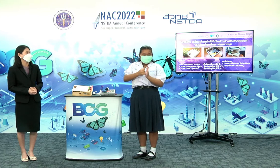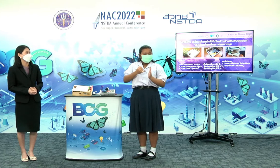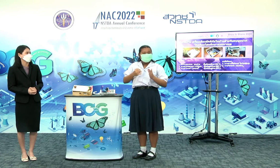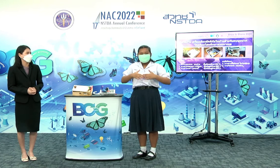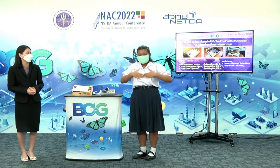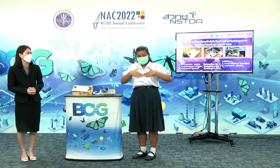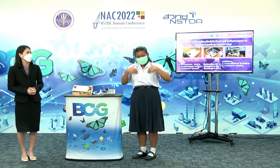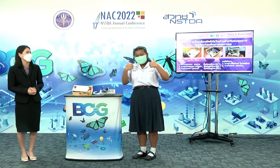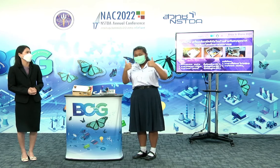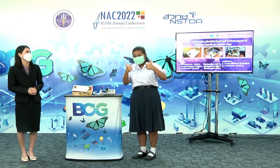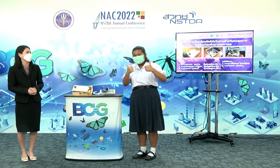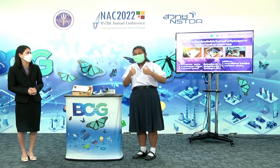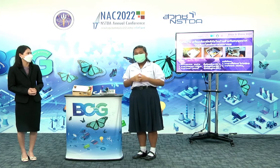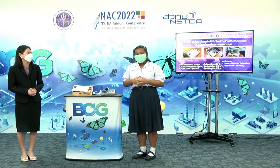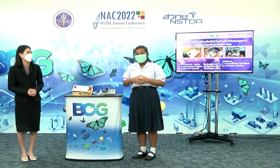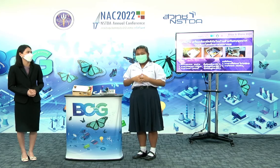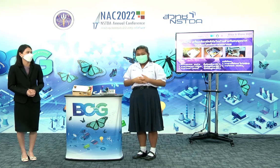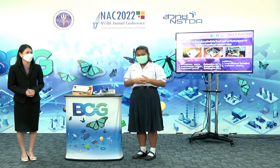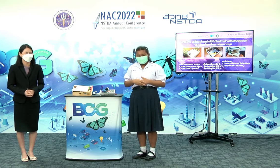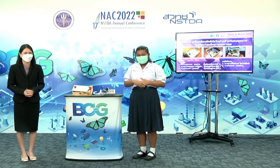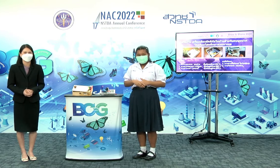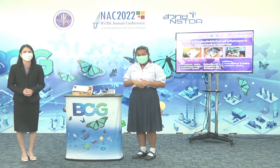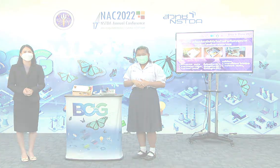สะดวกสบายแล้วก็ปลอดภัยมากยิ่งขึ้นค่ะอ่ะ